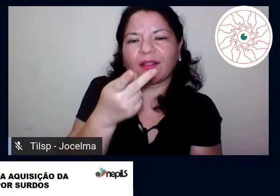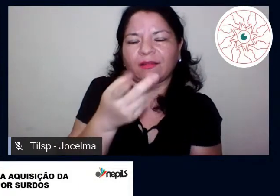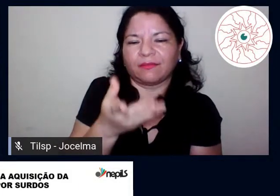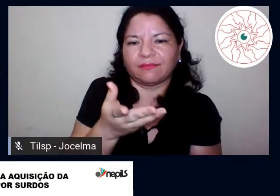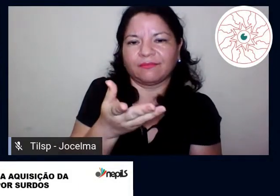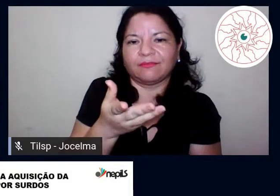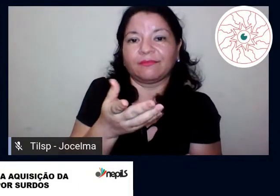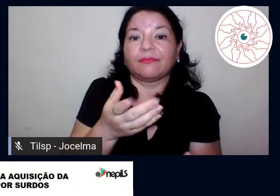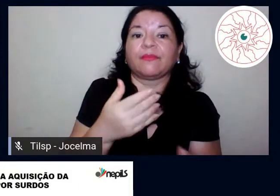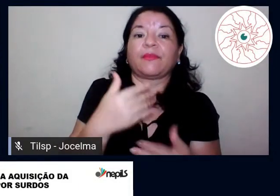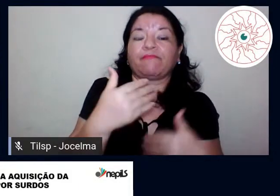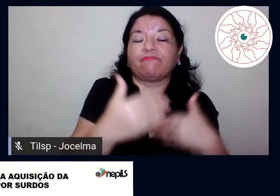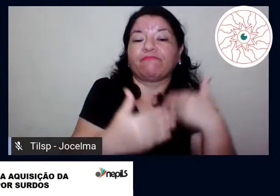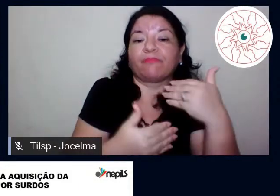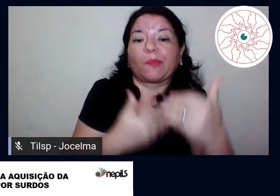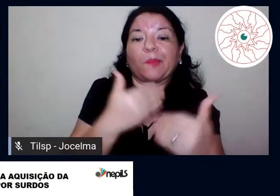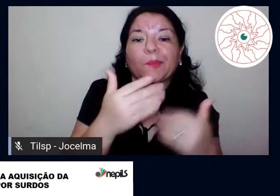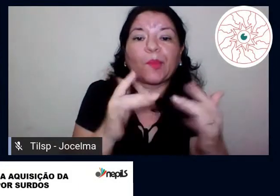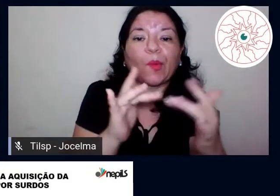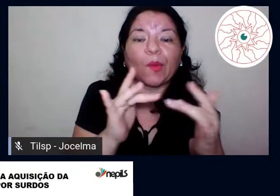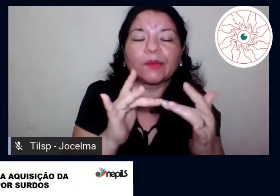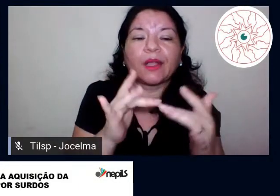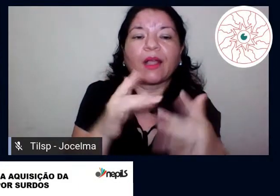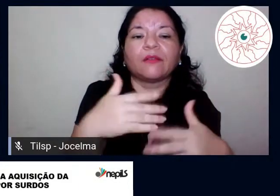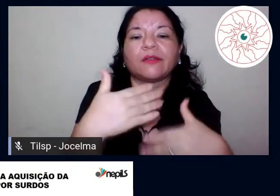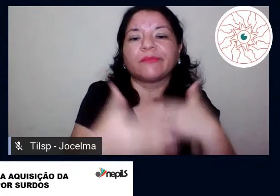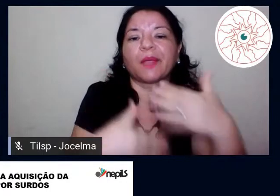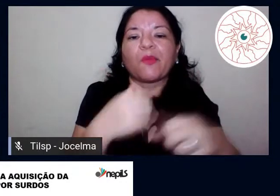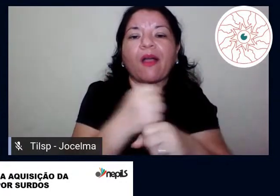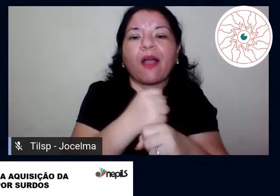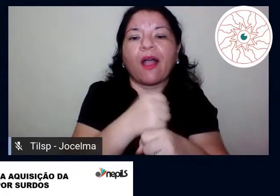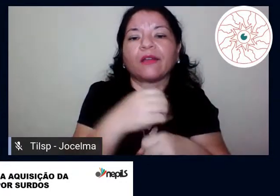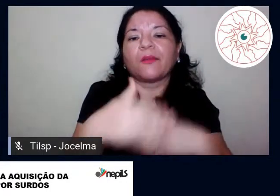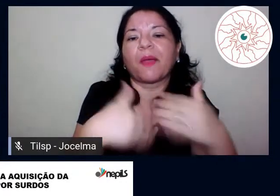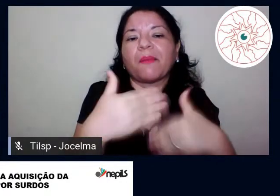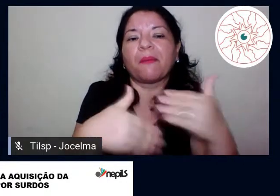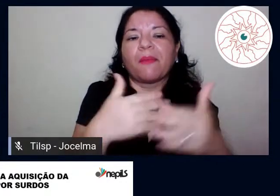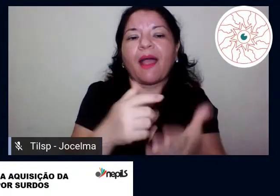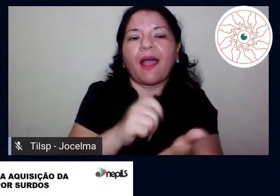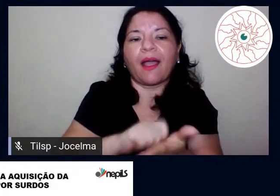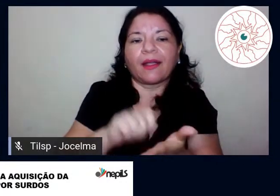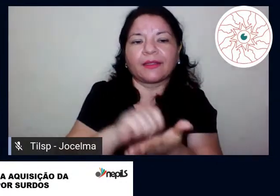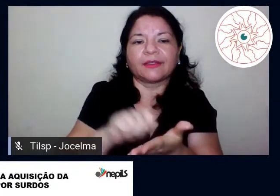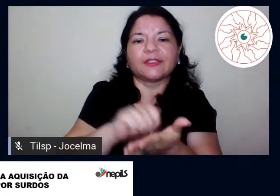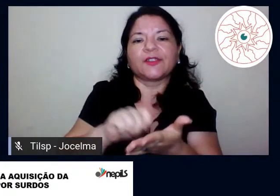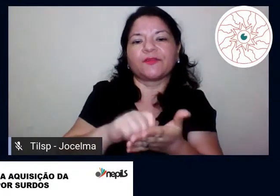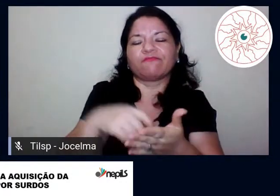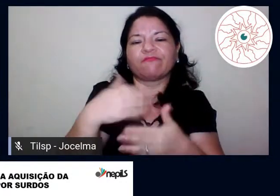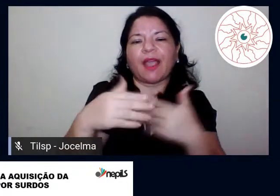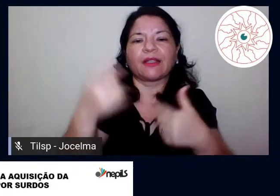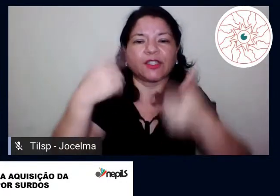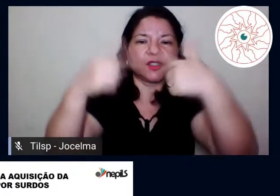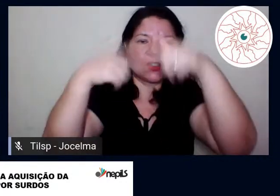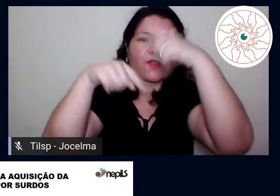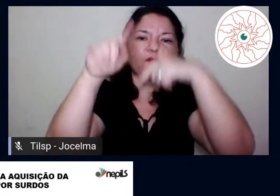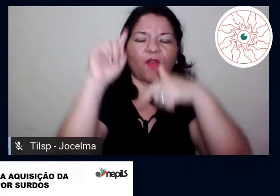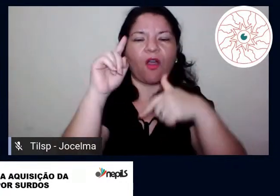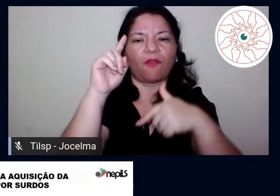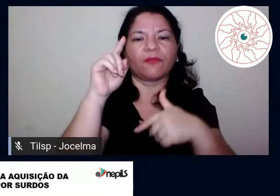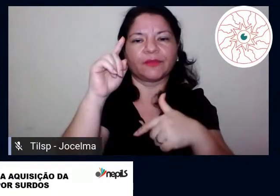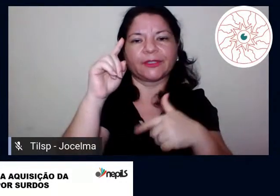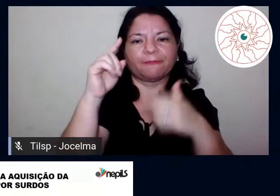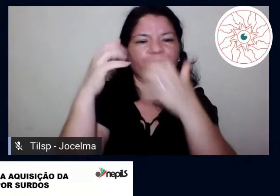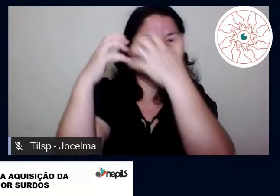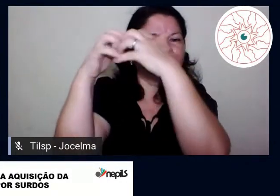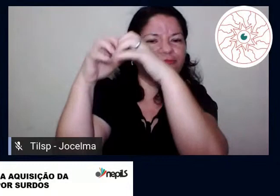Depois, com o passar dos anos, essa essa escrita se desenvolve, isso pensando nas crianças ouvintes, certo? Aprendendo português. Com o